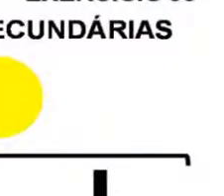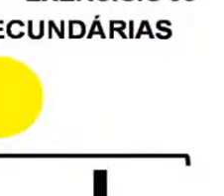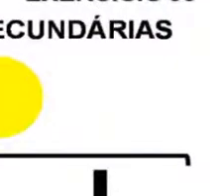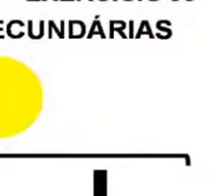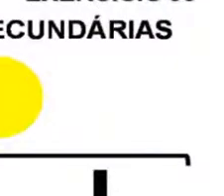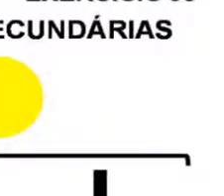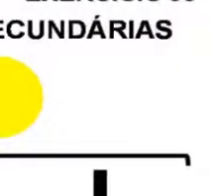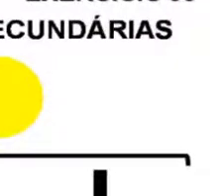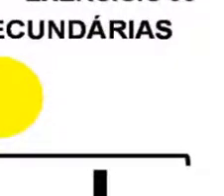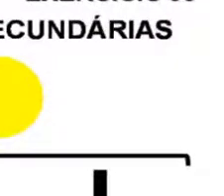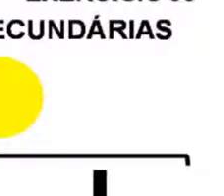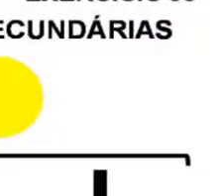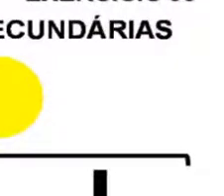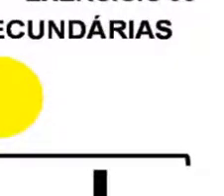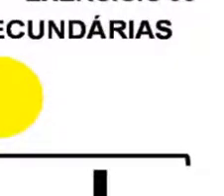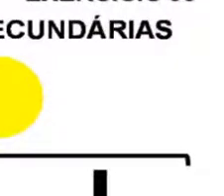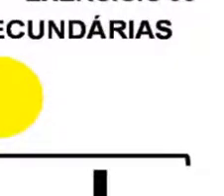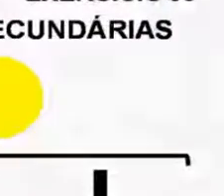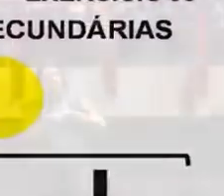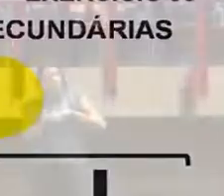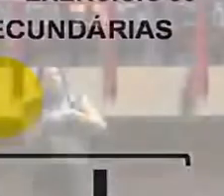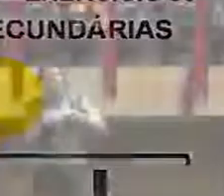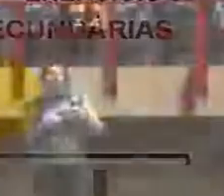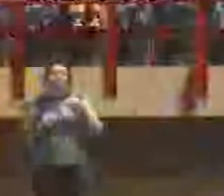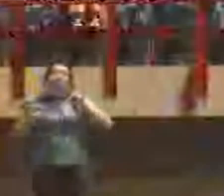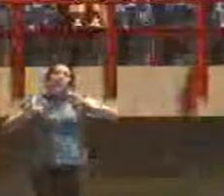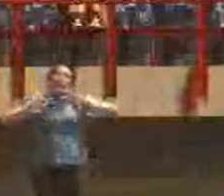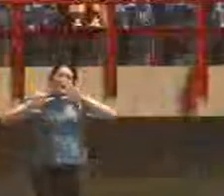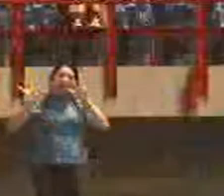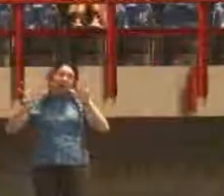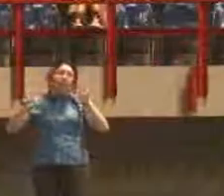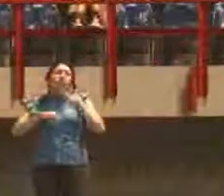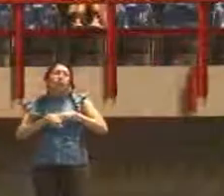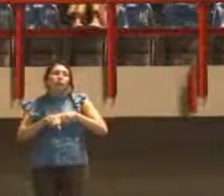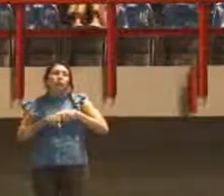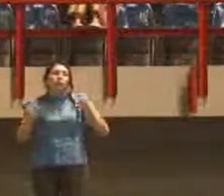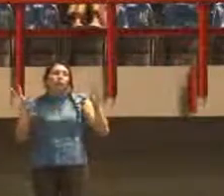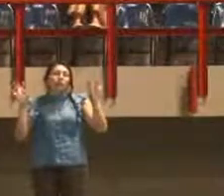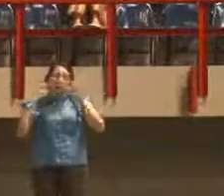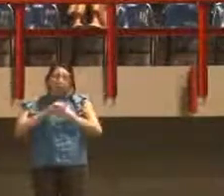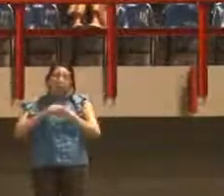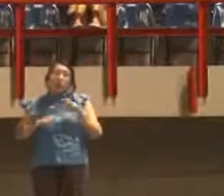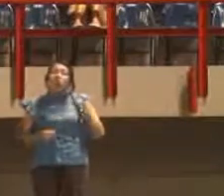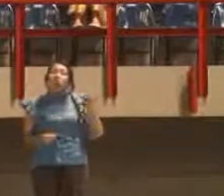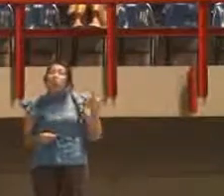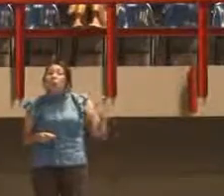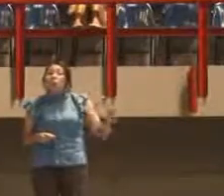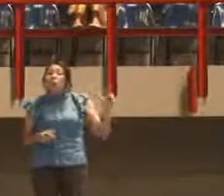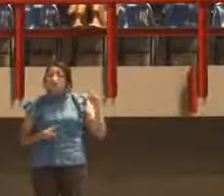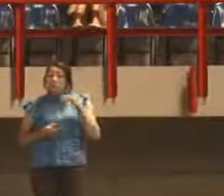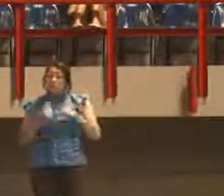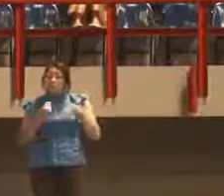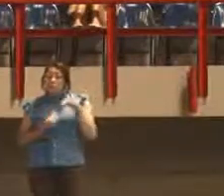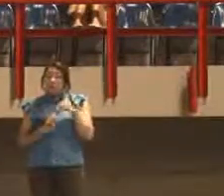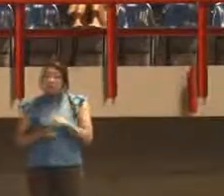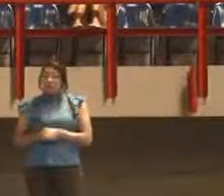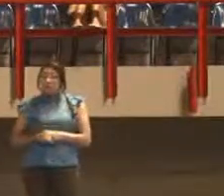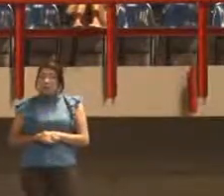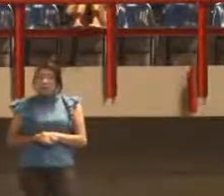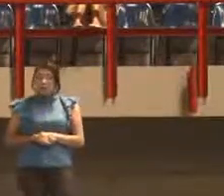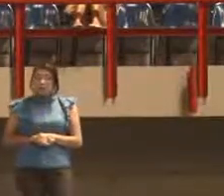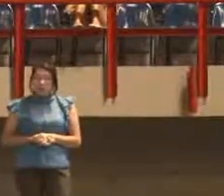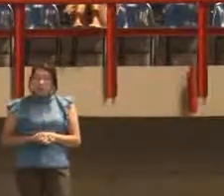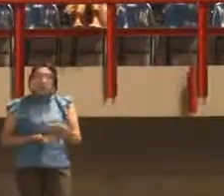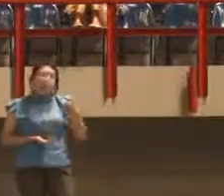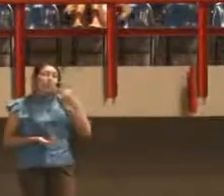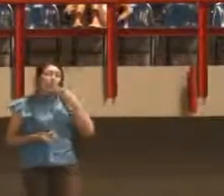É o verde claro e o verde escuro. Só está faltando mais uma vez para misturar. O que está faltando misturar